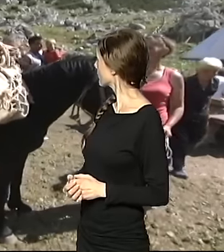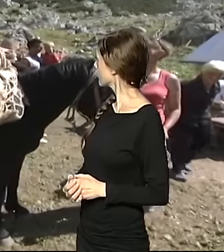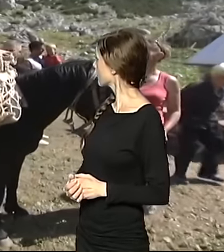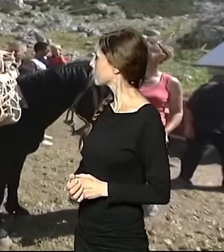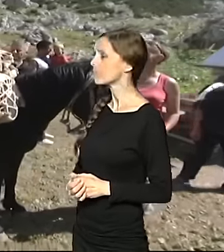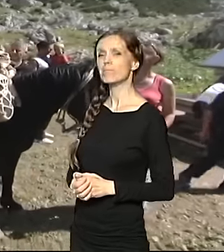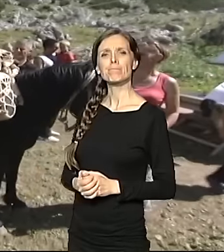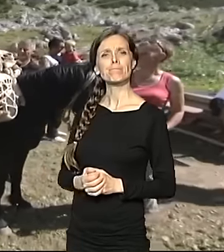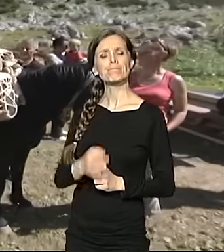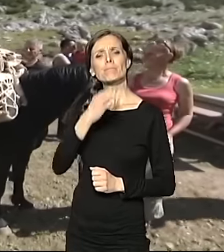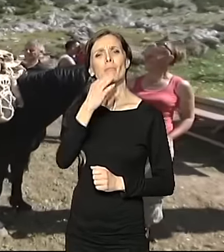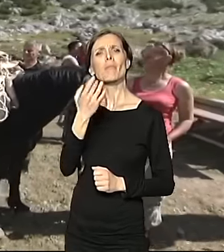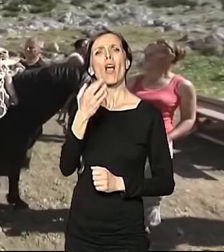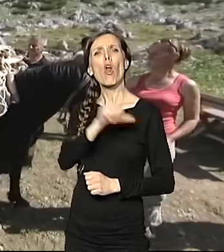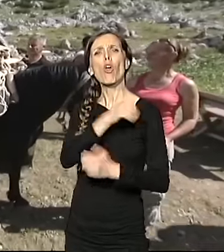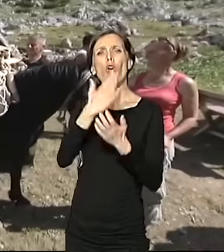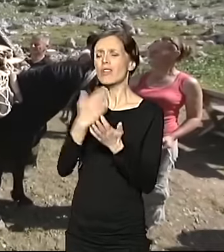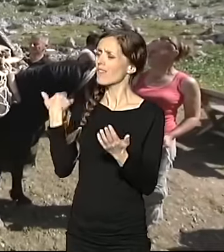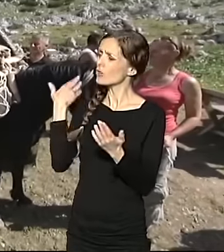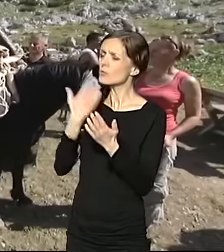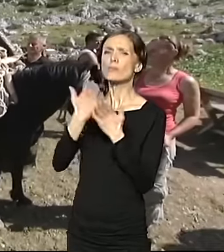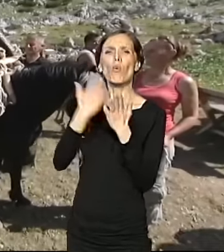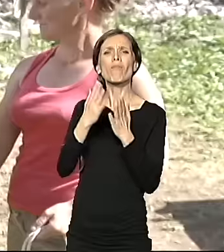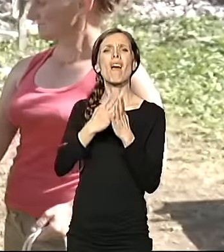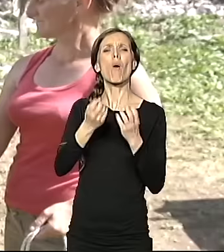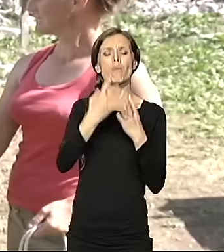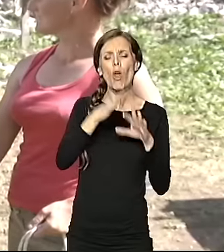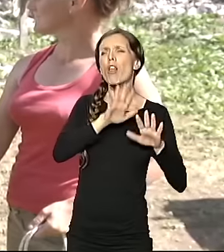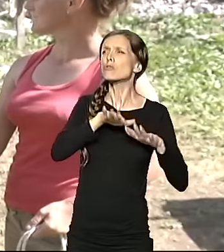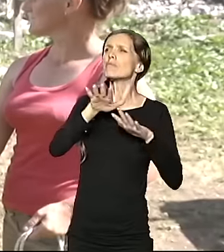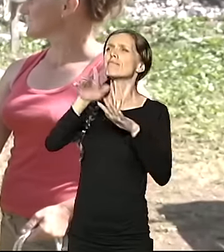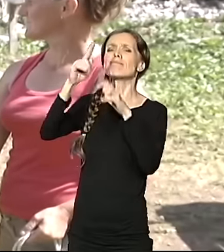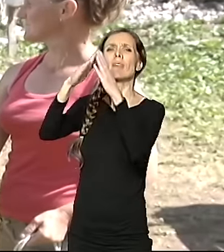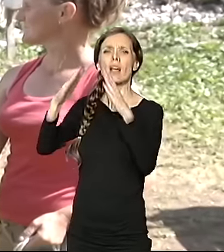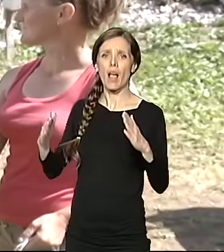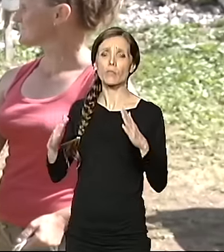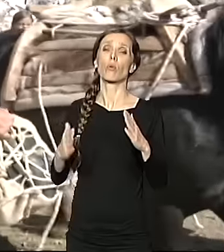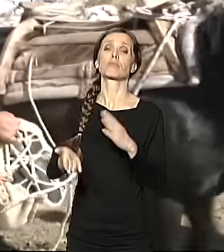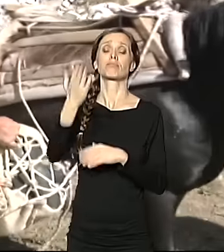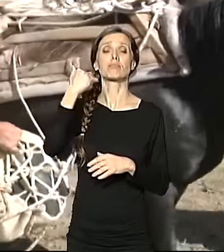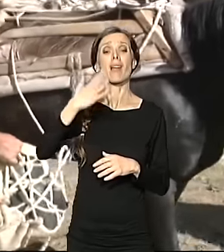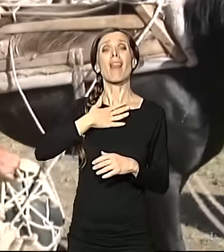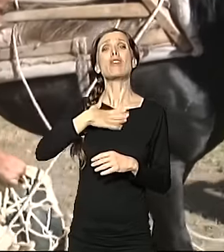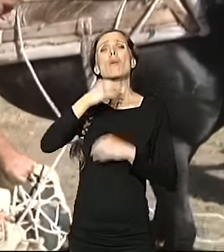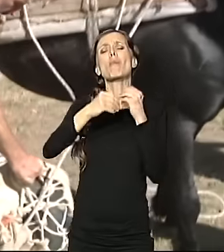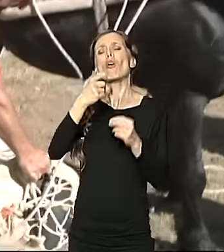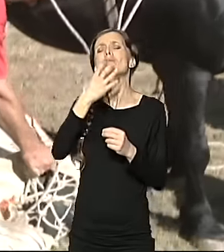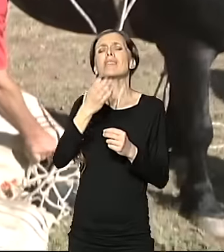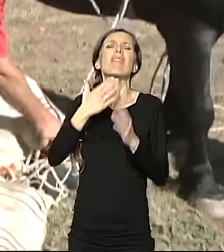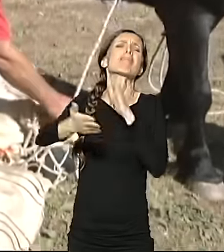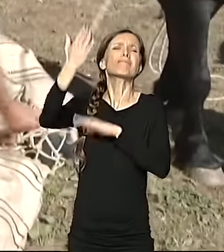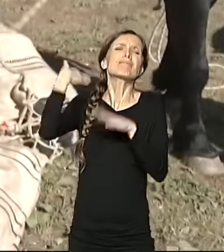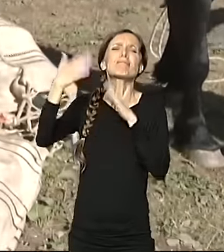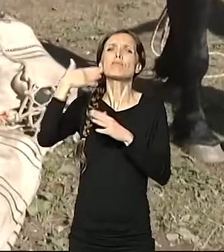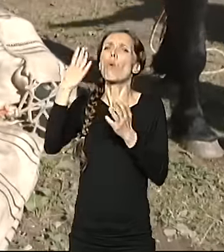Koliko godina već izdižete stoku na ovoj Katuni? Naši stari od pamti vijeka su izdizali stoku